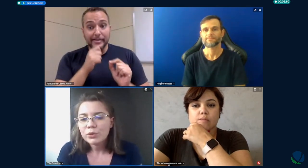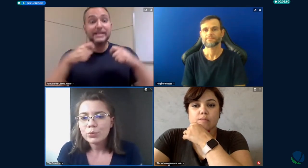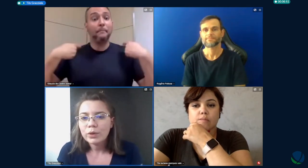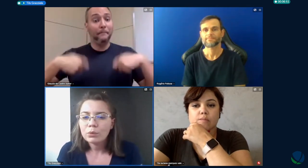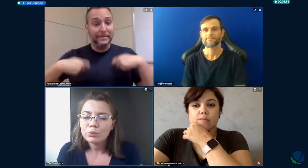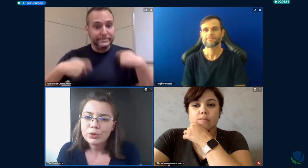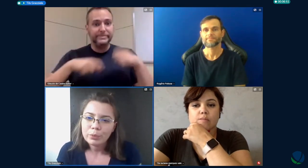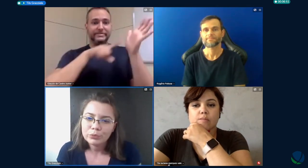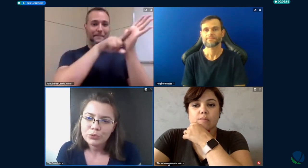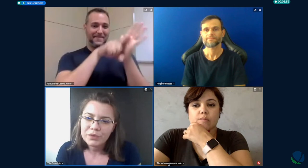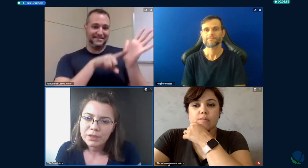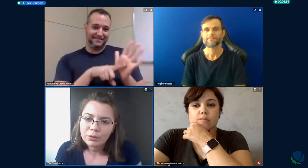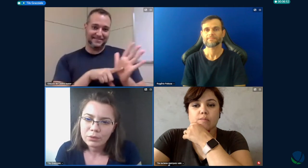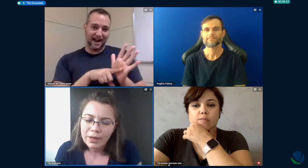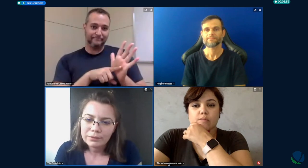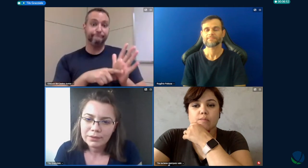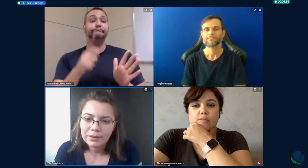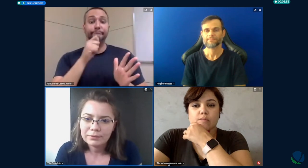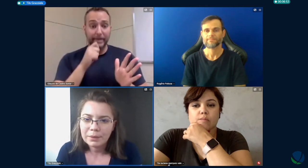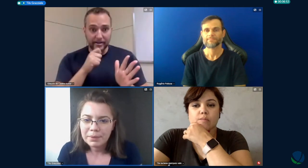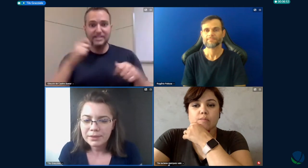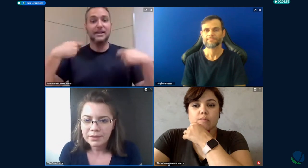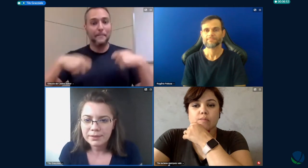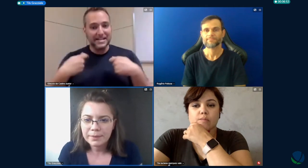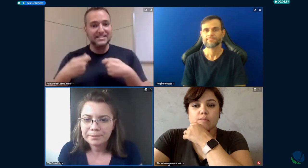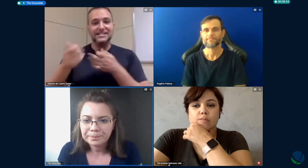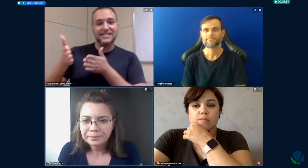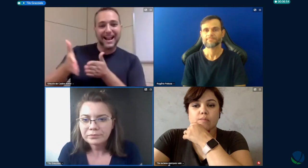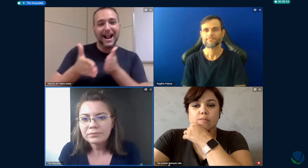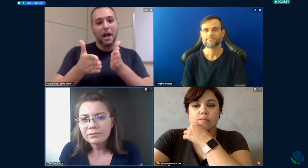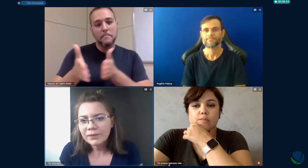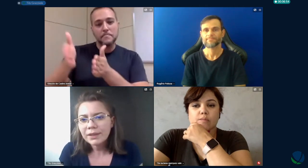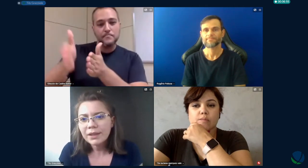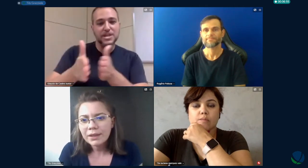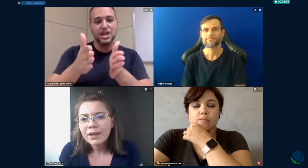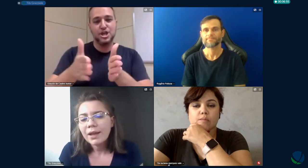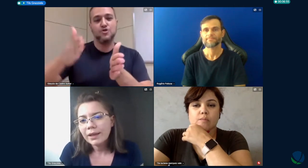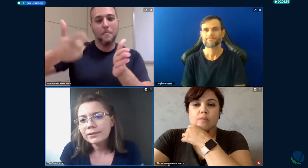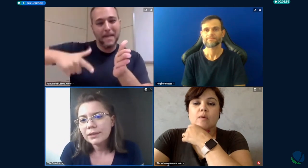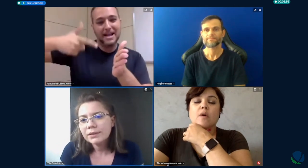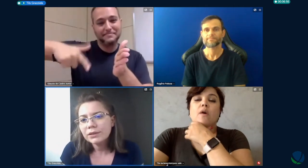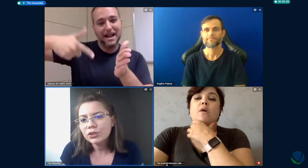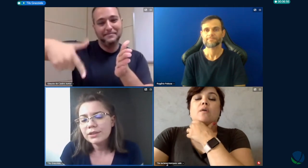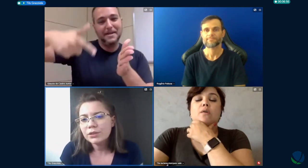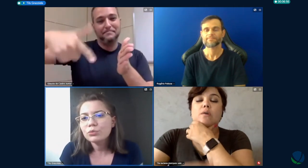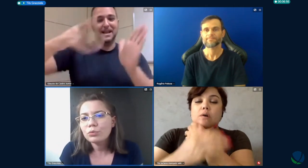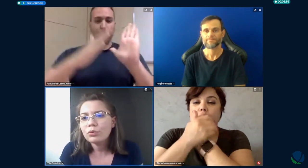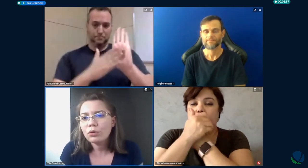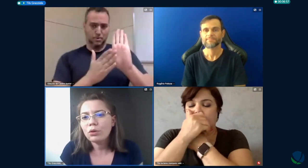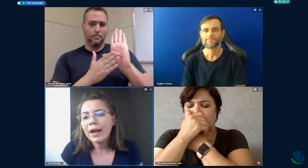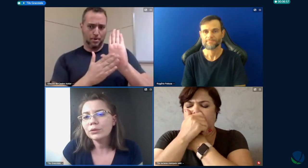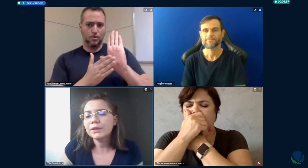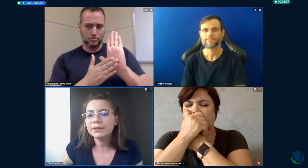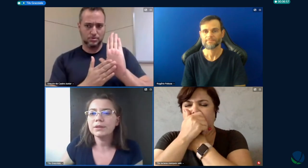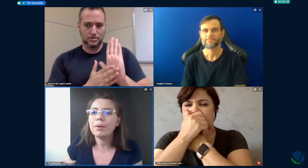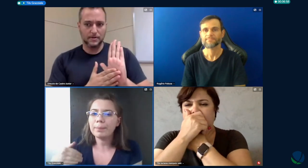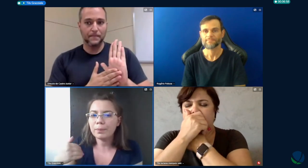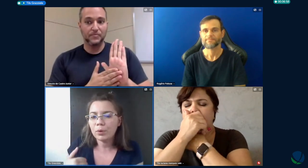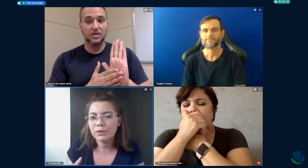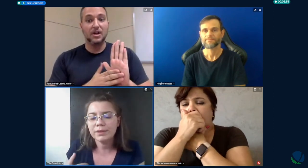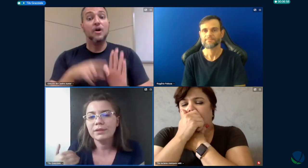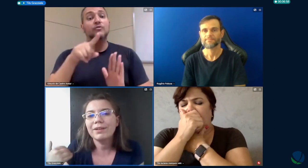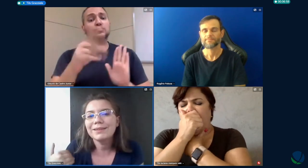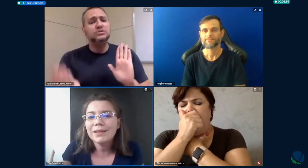tem a ver com a sua, com o seu ponto de vista colocado na, na pesquisa. É interessante que seja colocado ainda